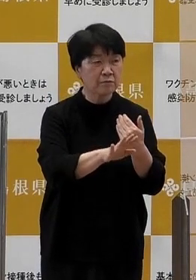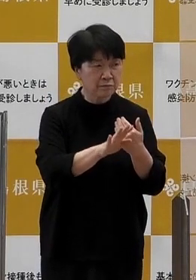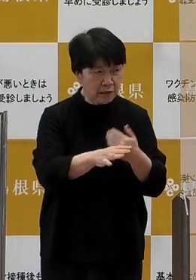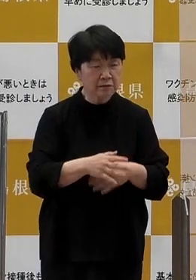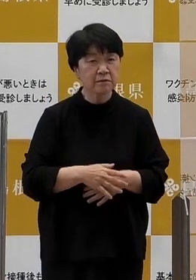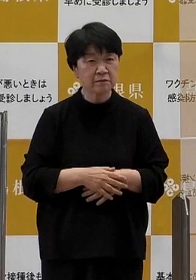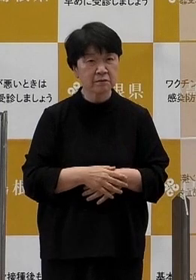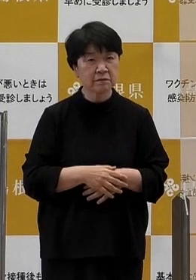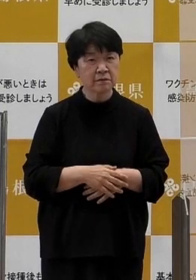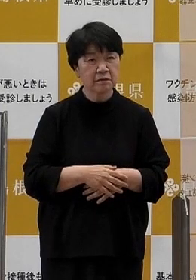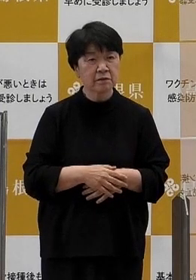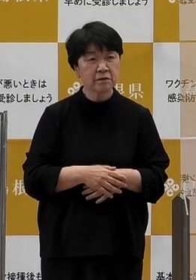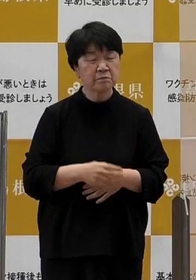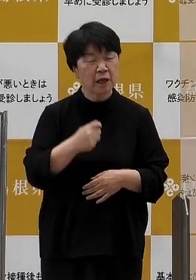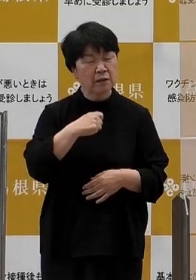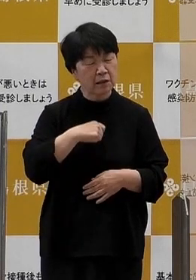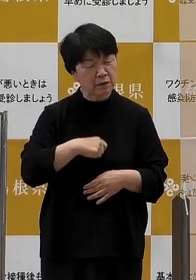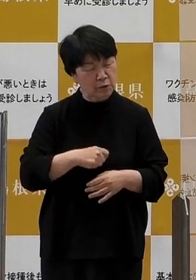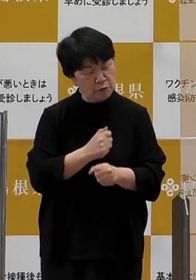釈然としない、